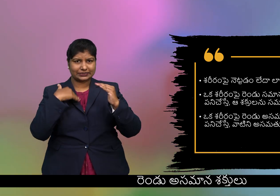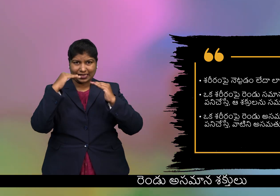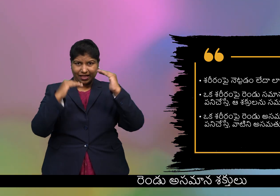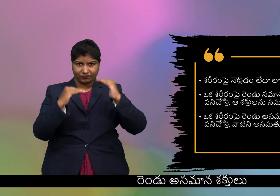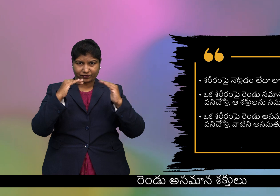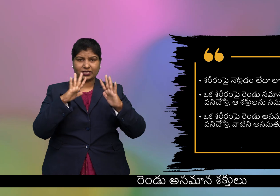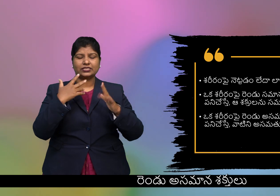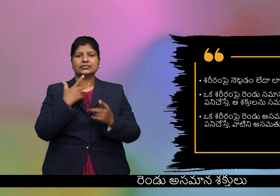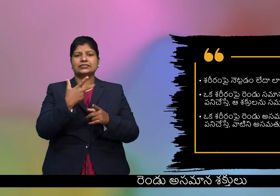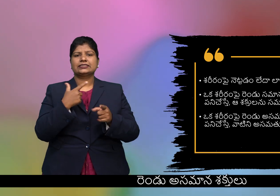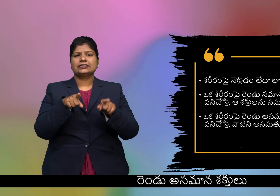రెండు అసమాన శక్తులు